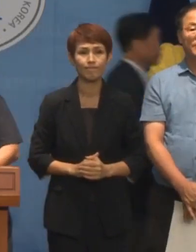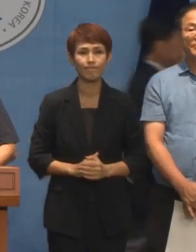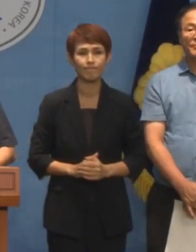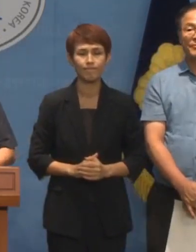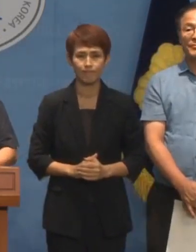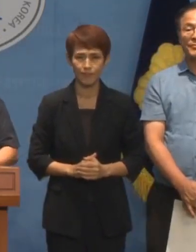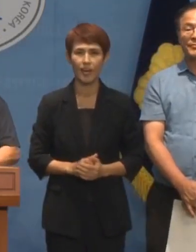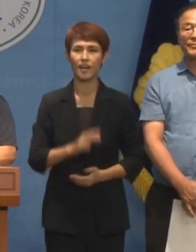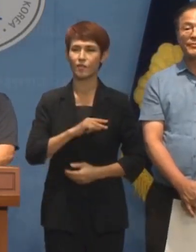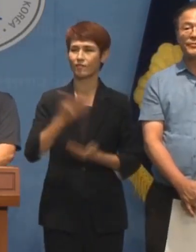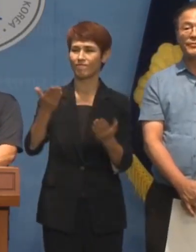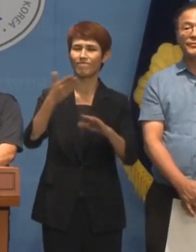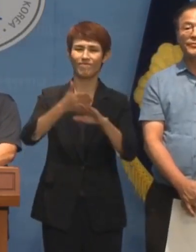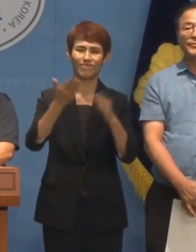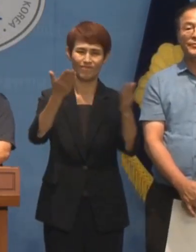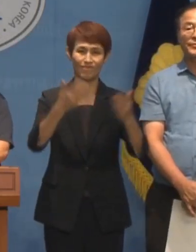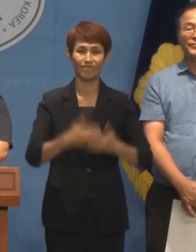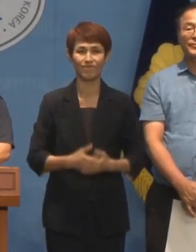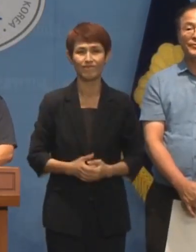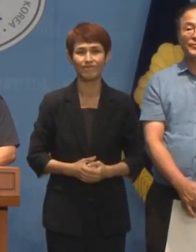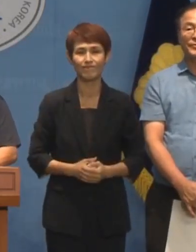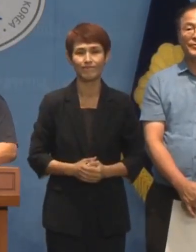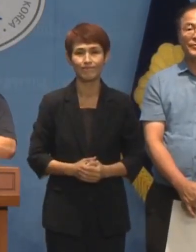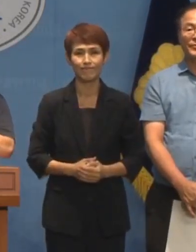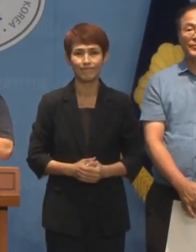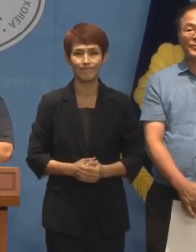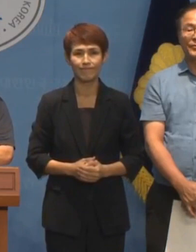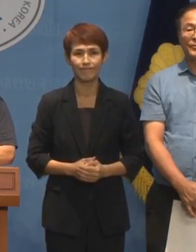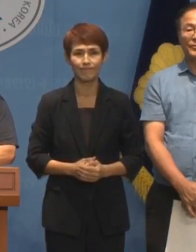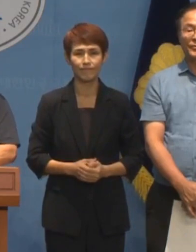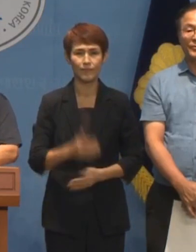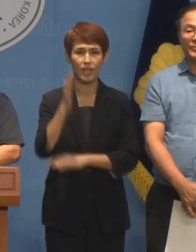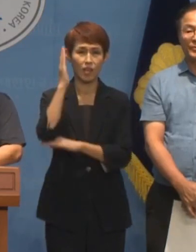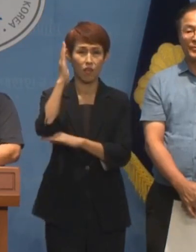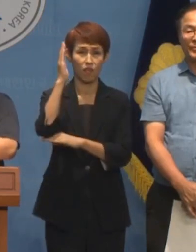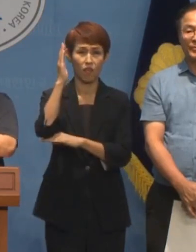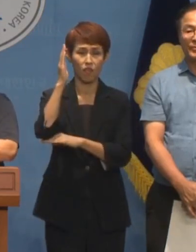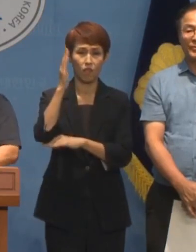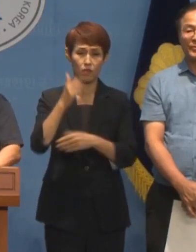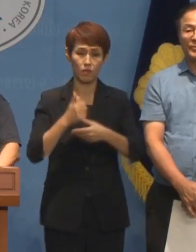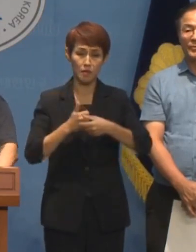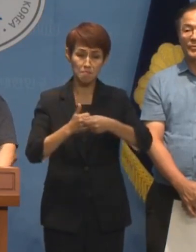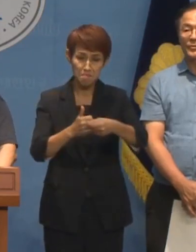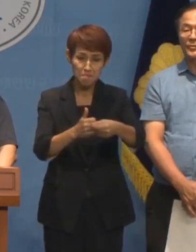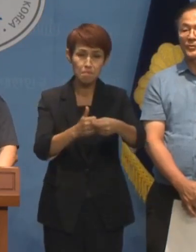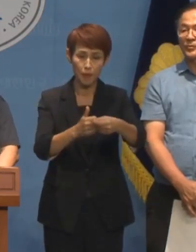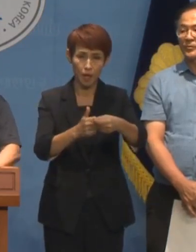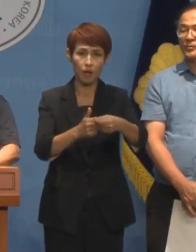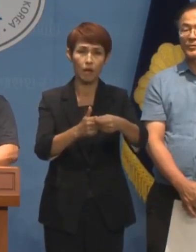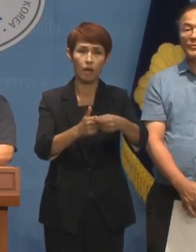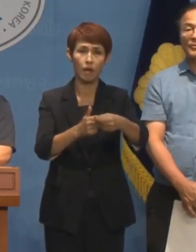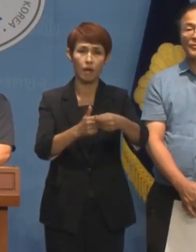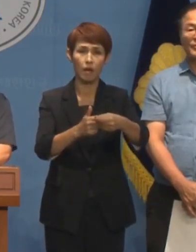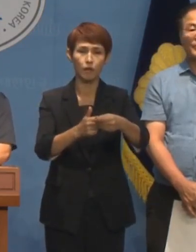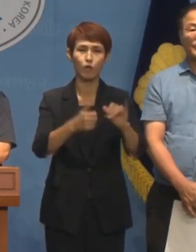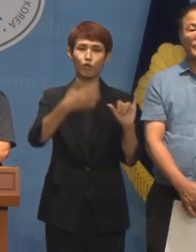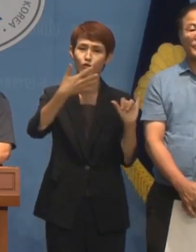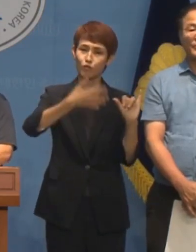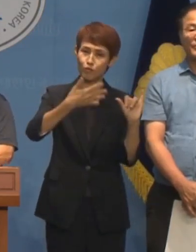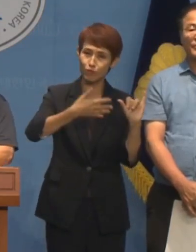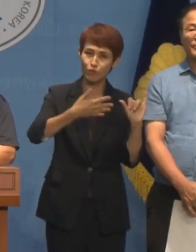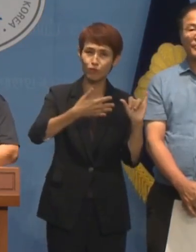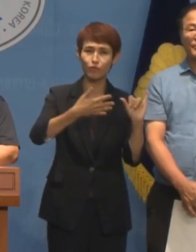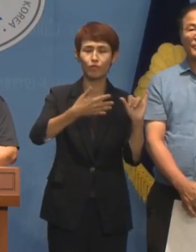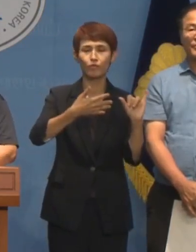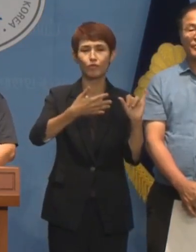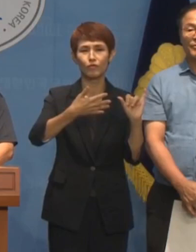김준혁 의원님 감사합니다. 그럼 마지막으로 시국강연회를 초대받아서 갔고 또 유튜브들과 여주